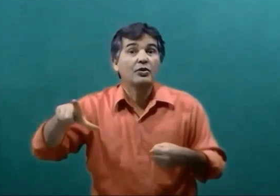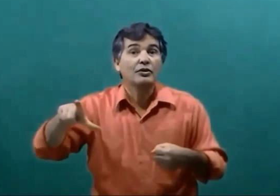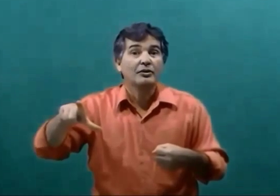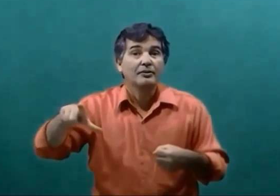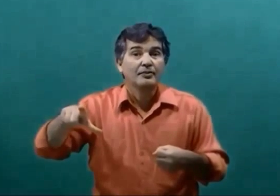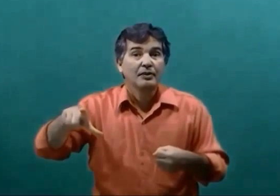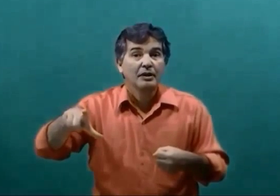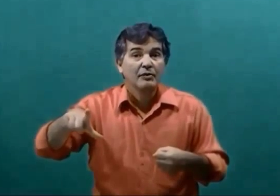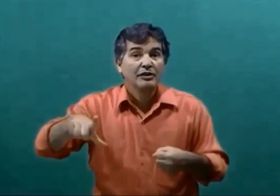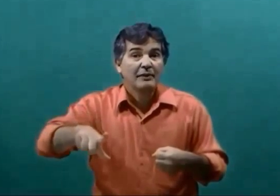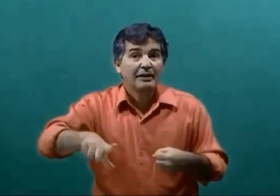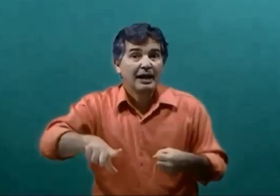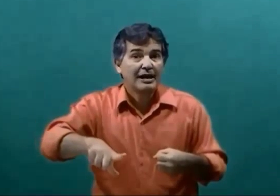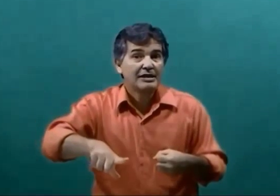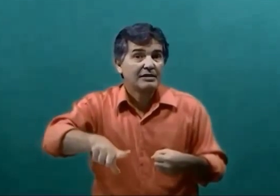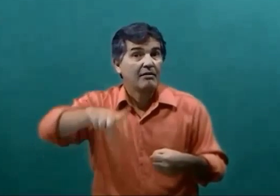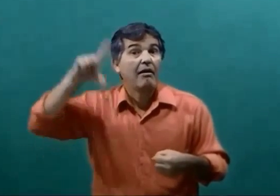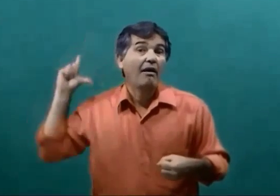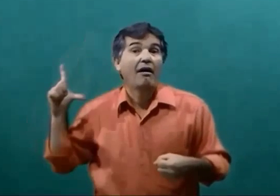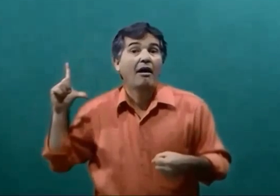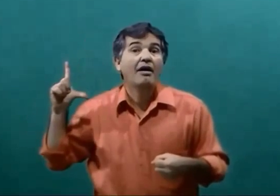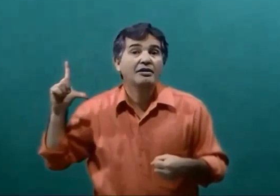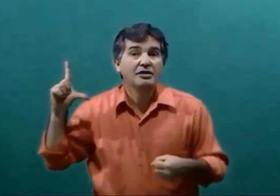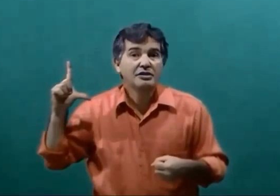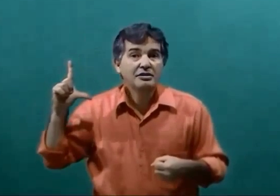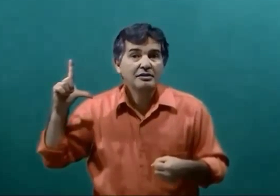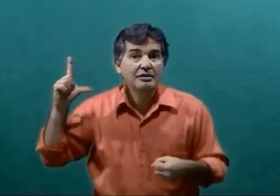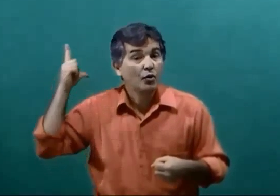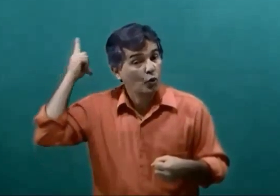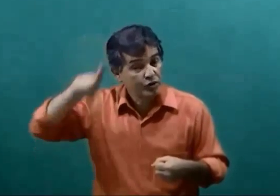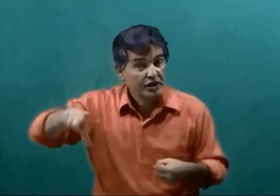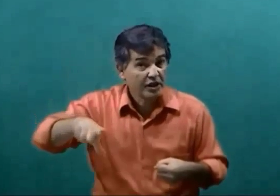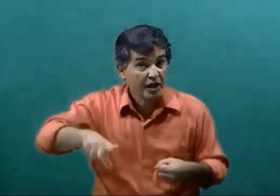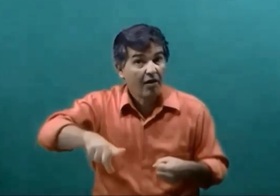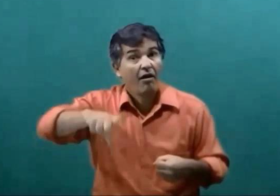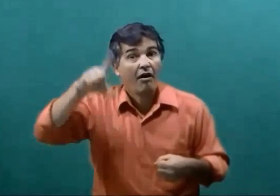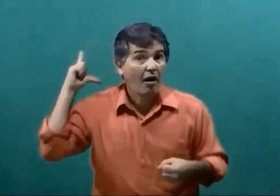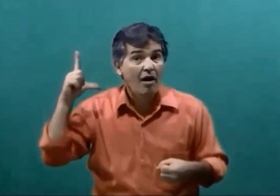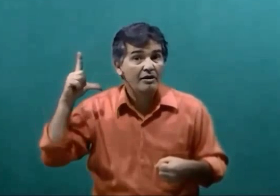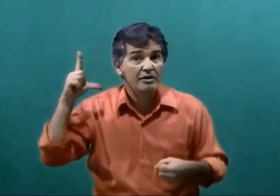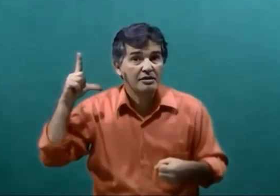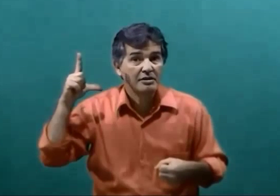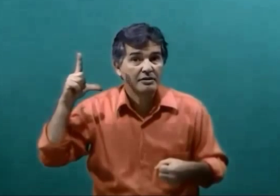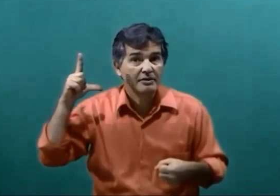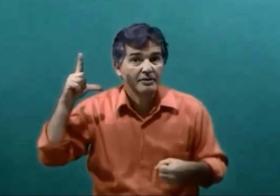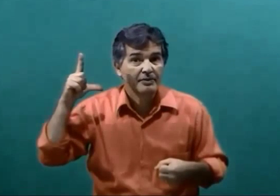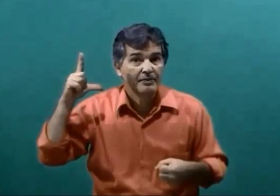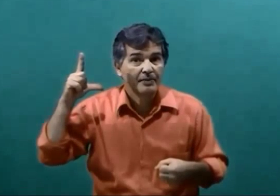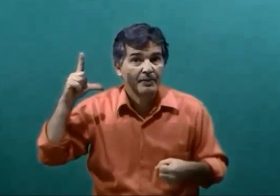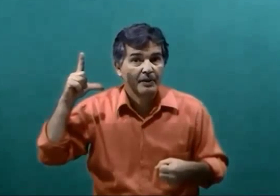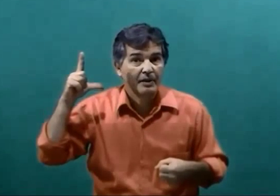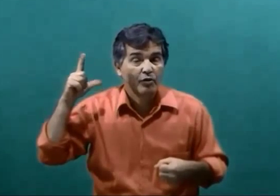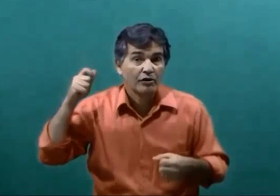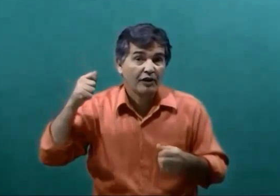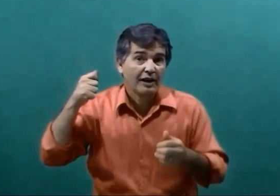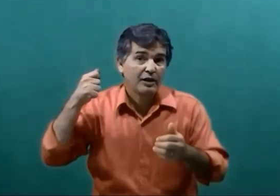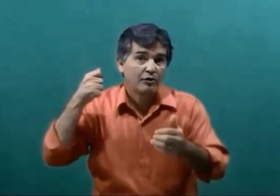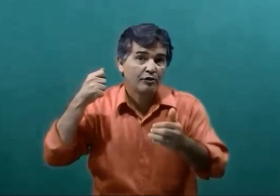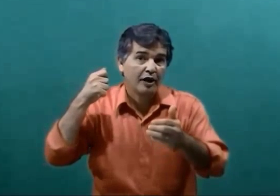conseguiu. Botar para trás, antes. Conseguir, antes. Quando eu falei aqui o